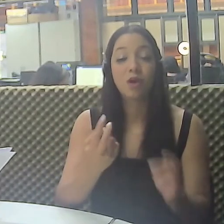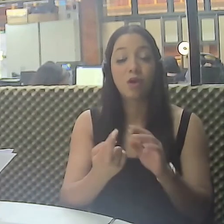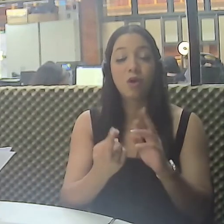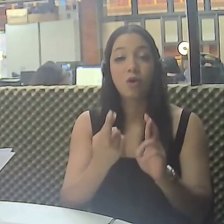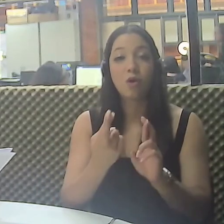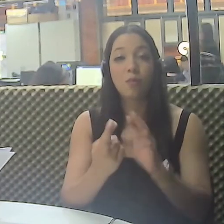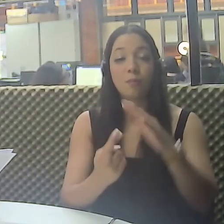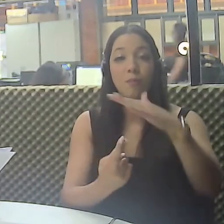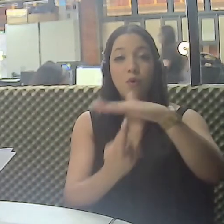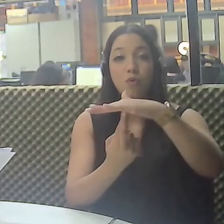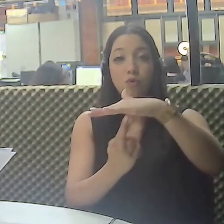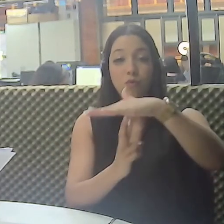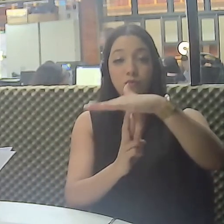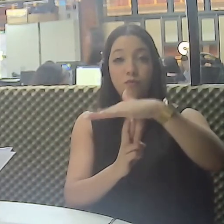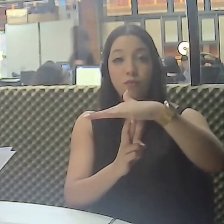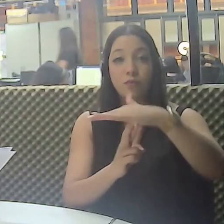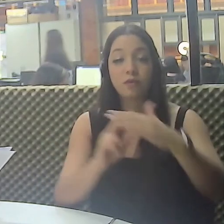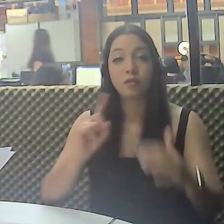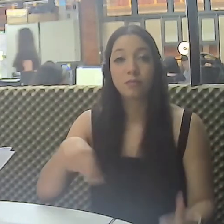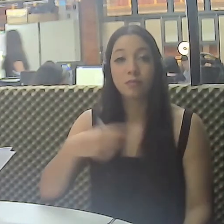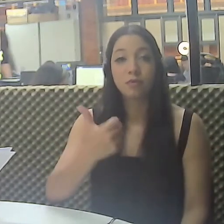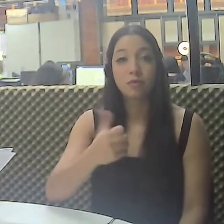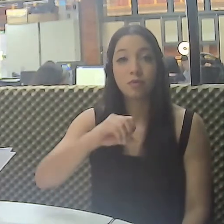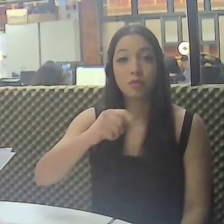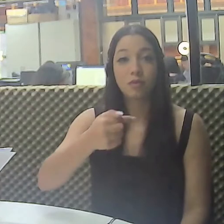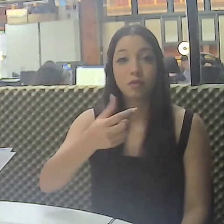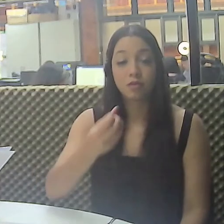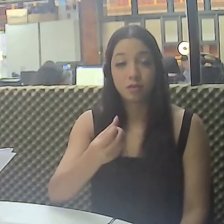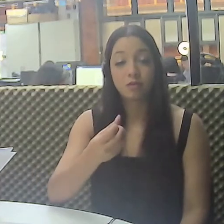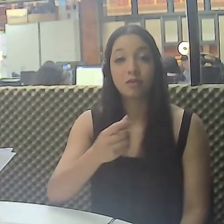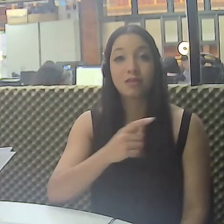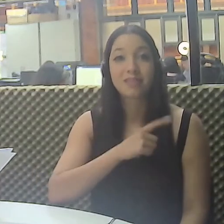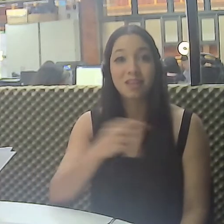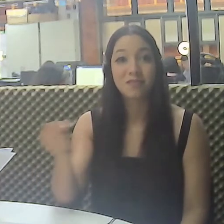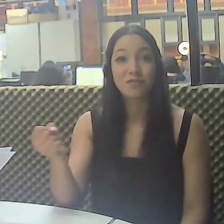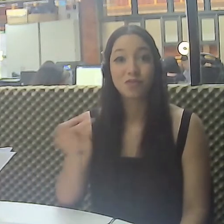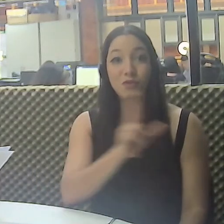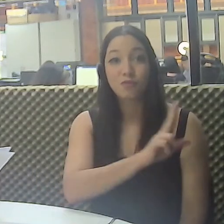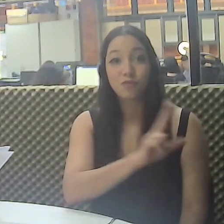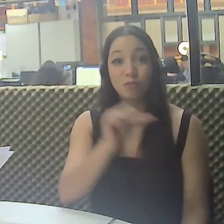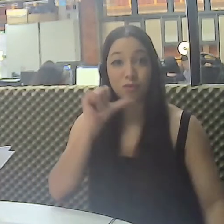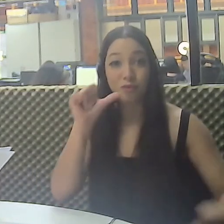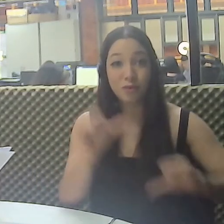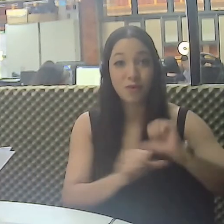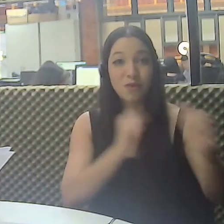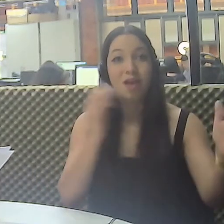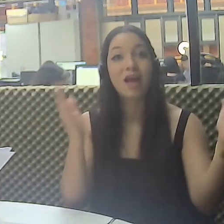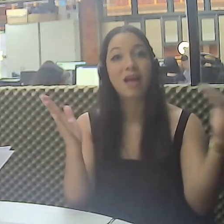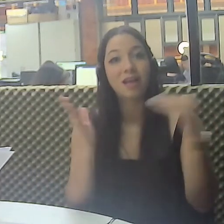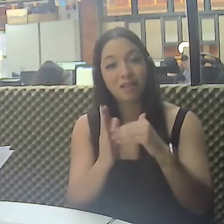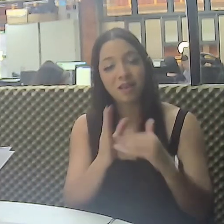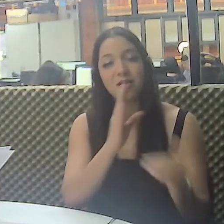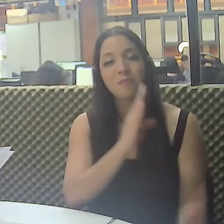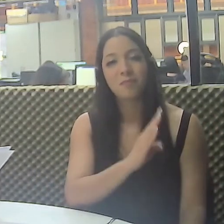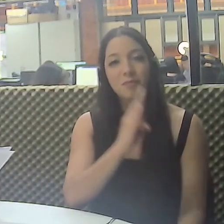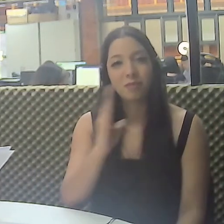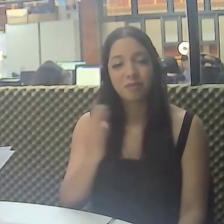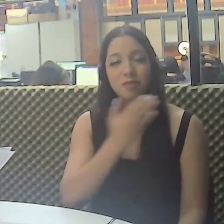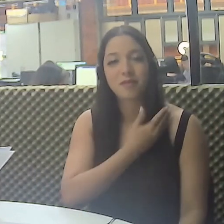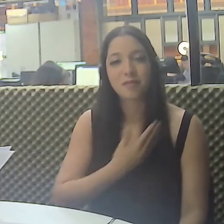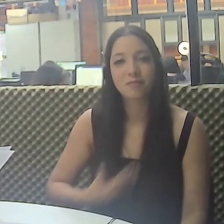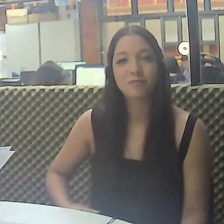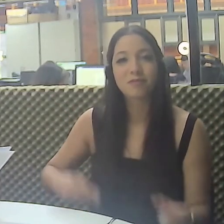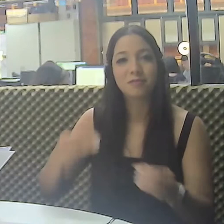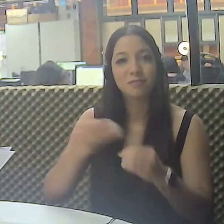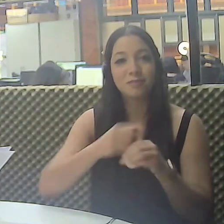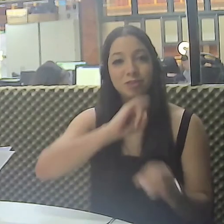mesmo ano, lá em 1976, a biblioteca recebeu um novo nome, que é utilizado até hoje, Biblioteca Pública